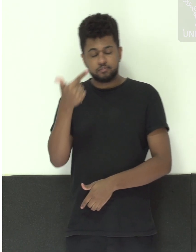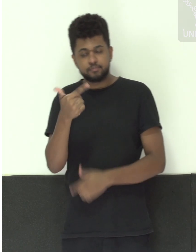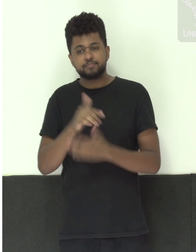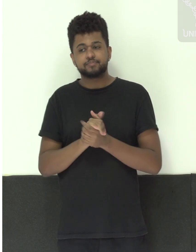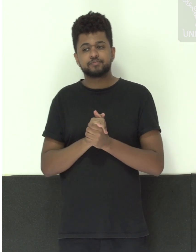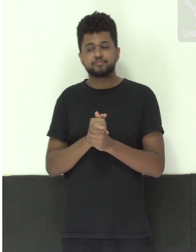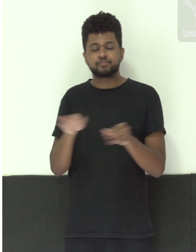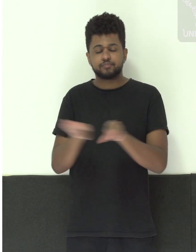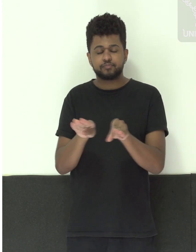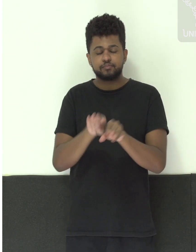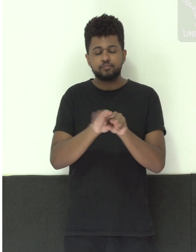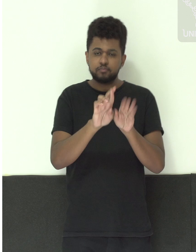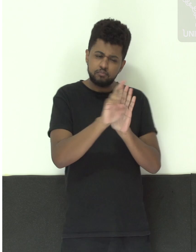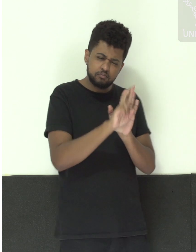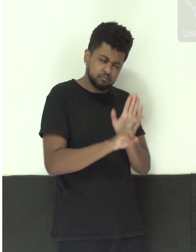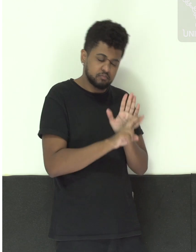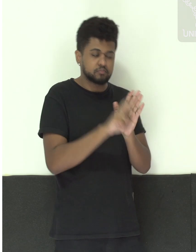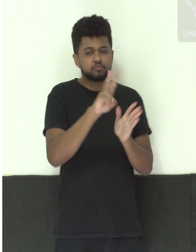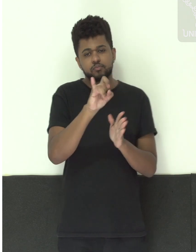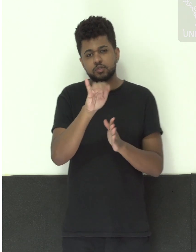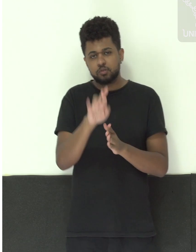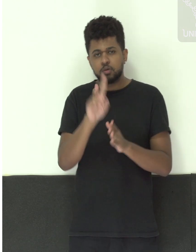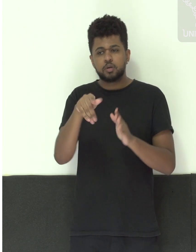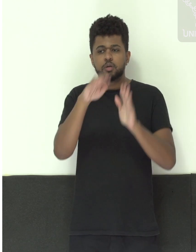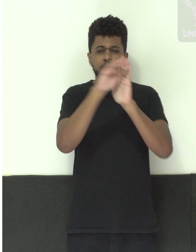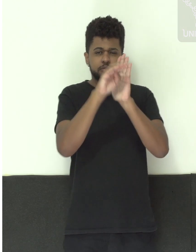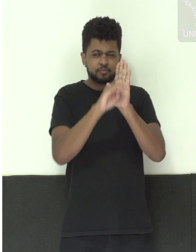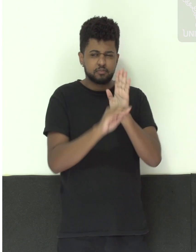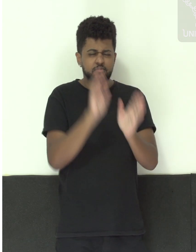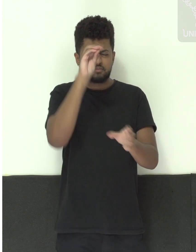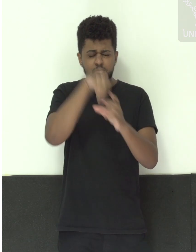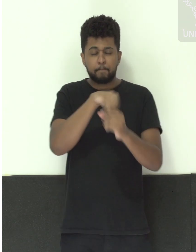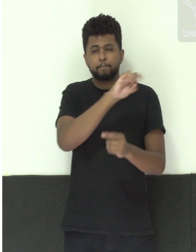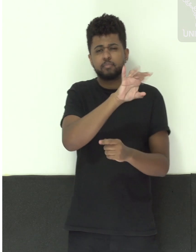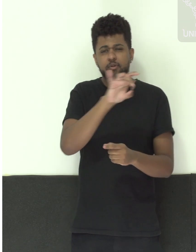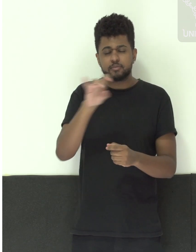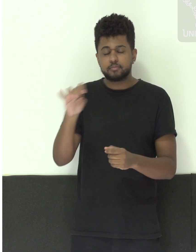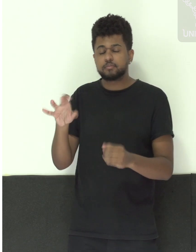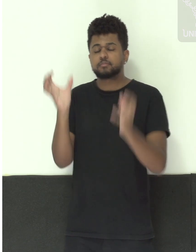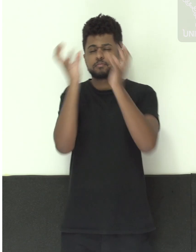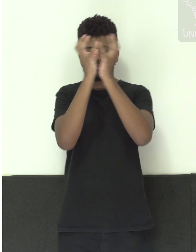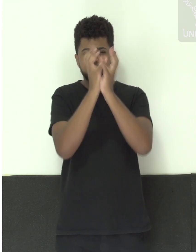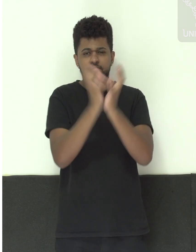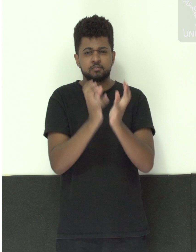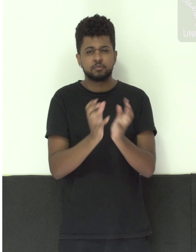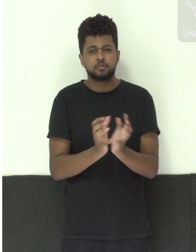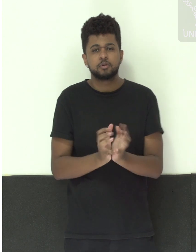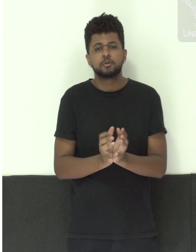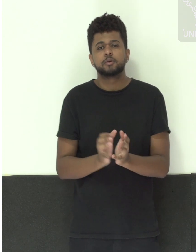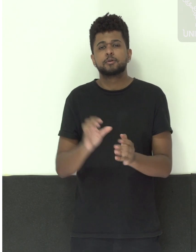12.711/2012 e regulamentação em vigor serão classificados dentro de cada um dos seguintes grupos